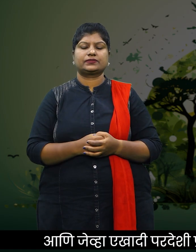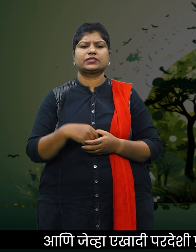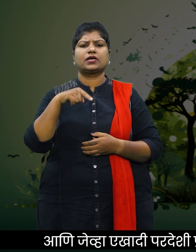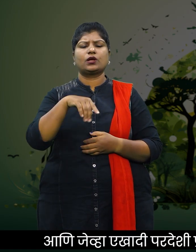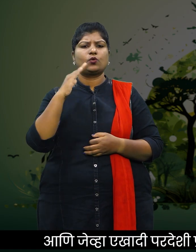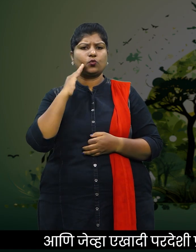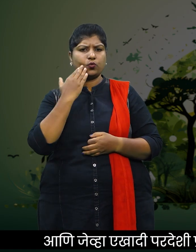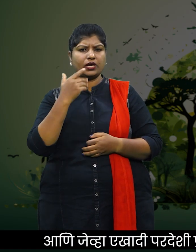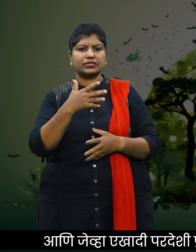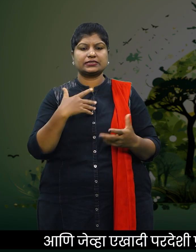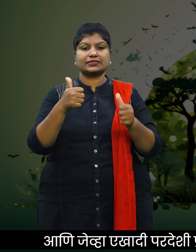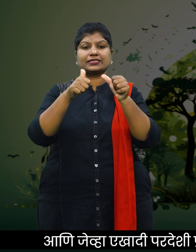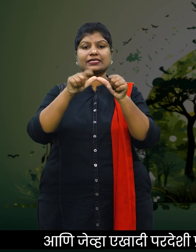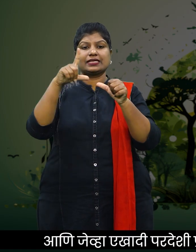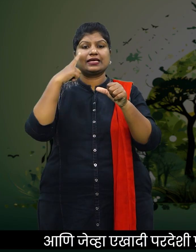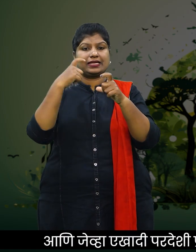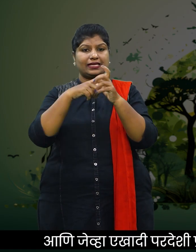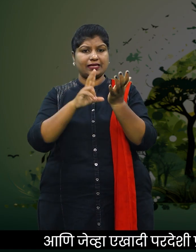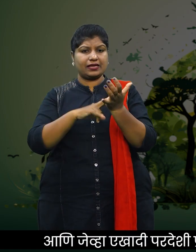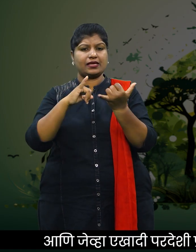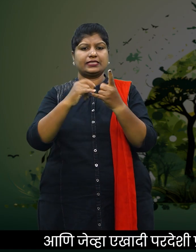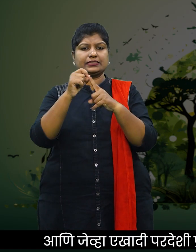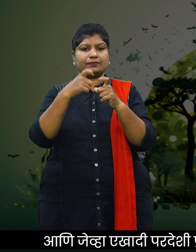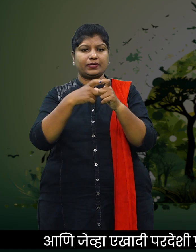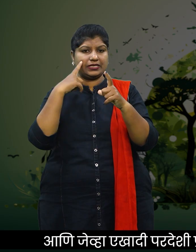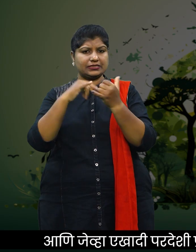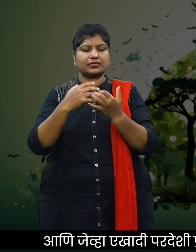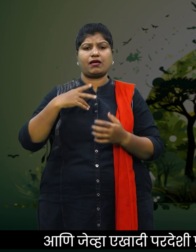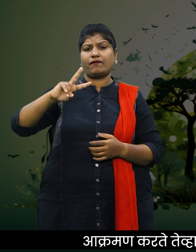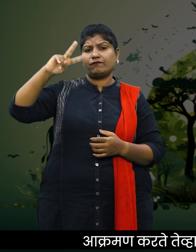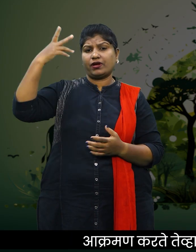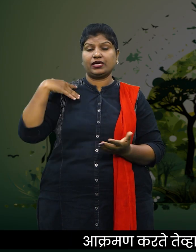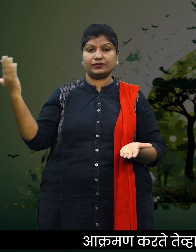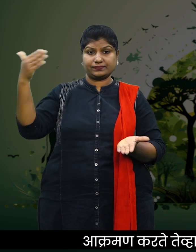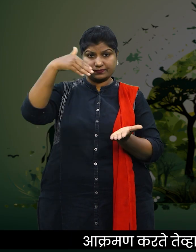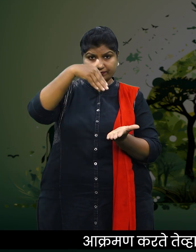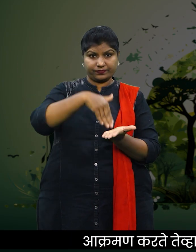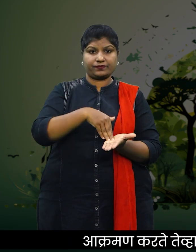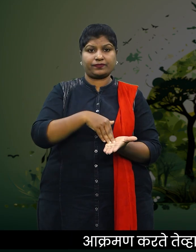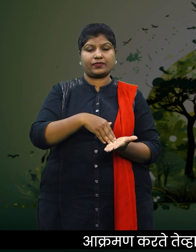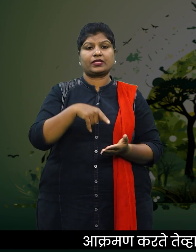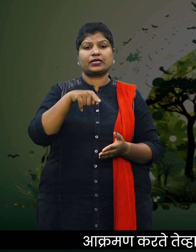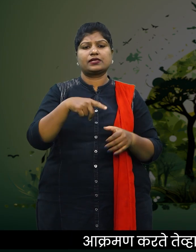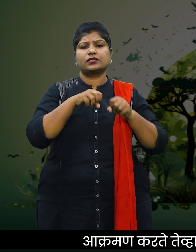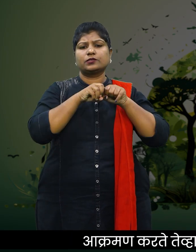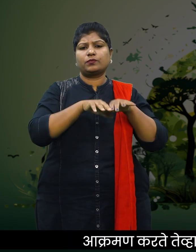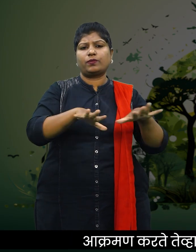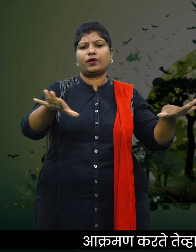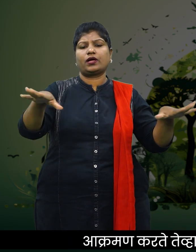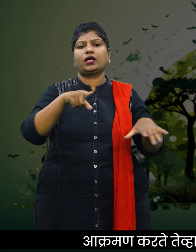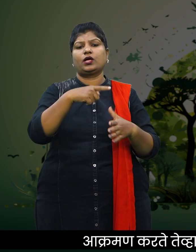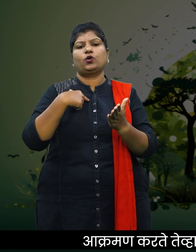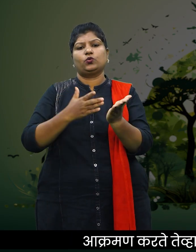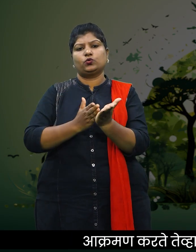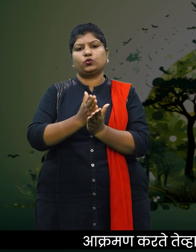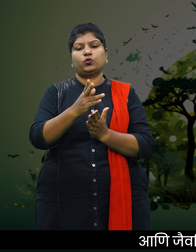आणि जेव्हा एखादी परदेशी प्रजाती नॉन नेटिव्ह प्रजाती ओळखली जाते किंवा आक्रमण करते तेव्हा ती संपूर्ण नैसर्गिक